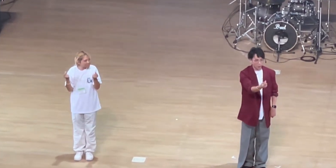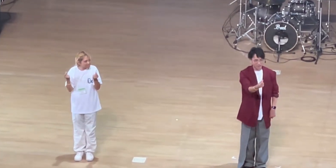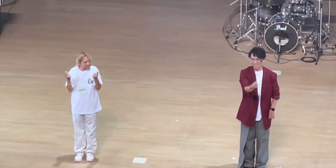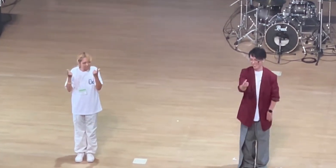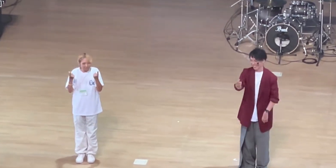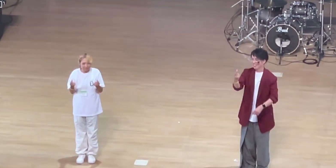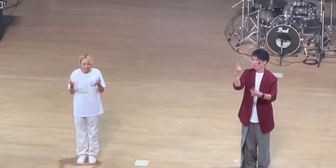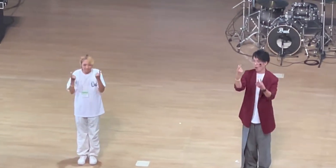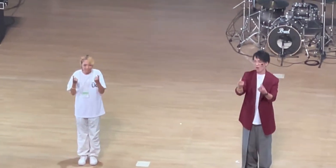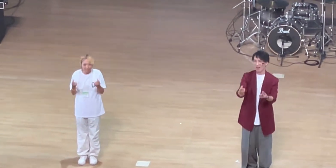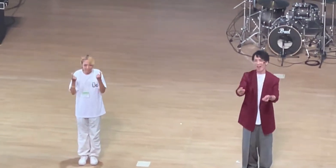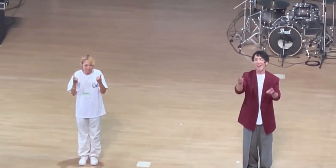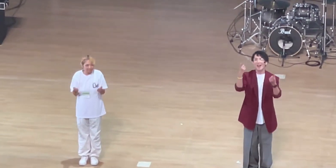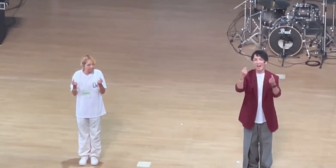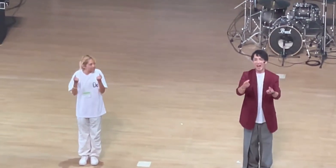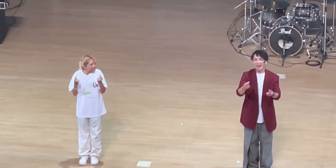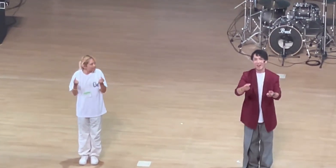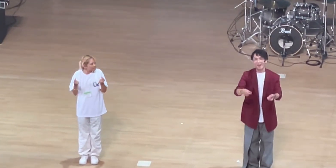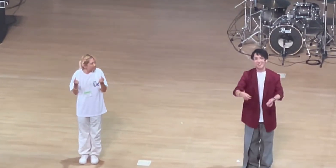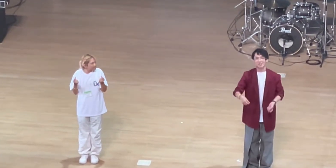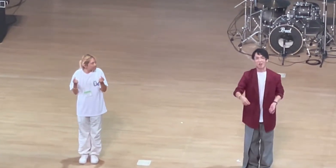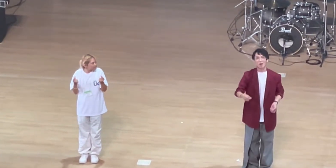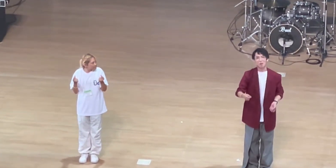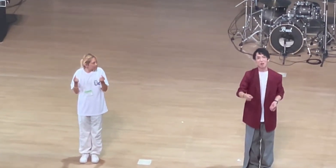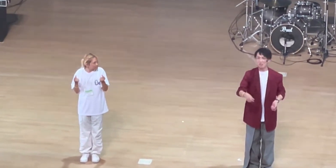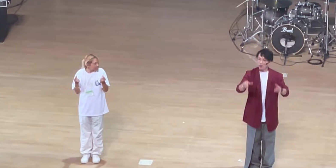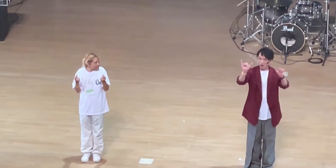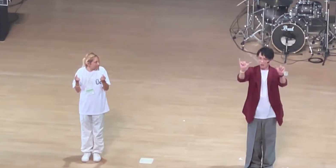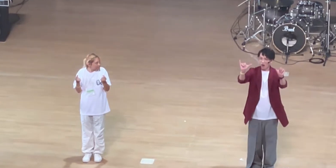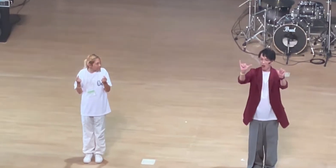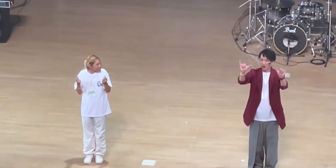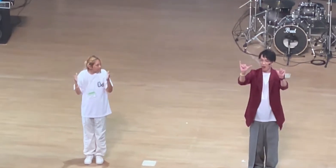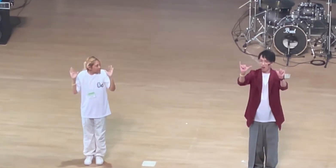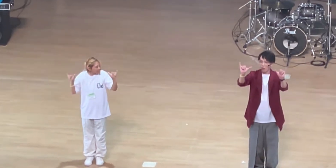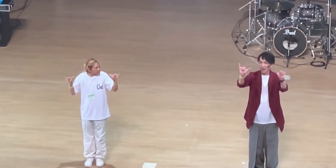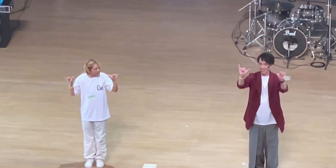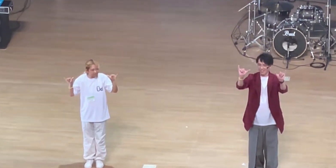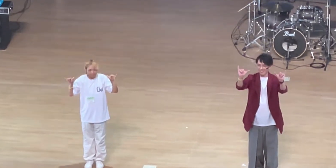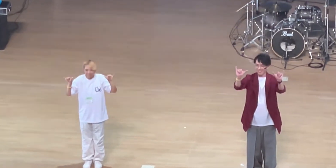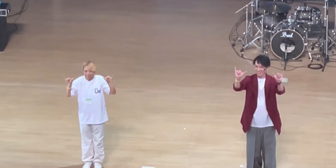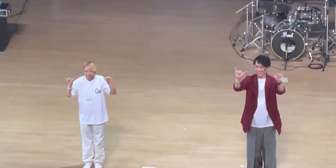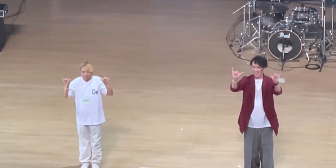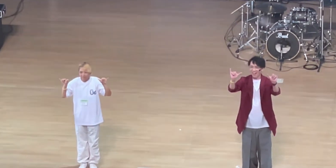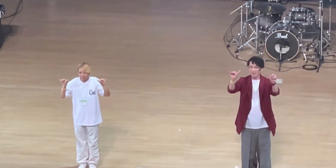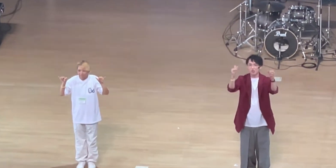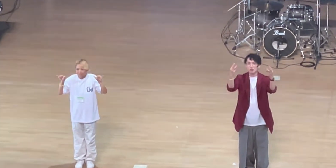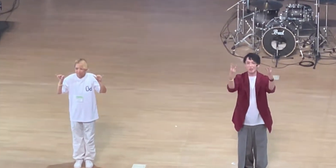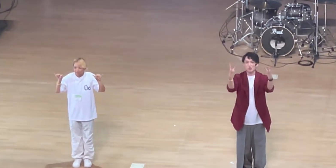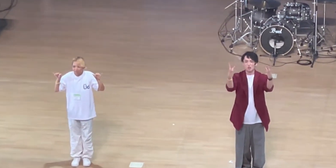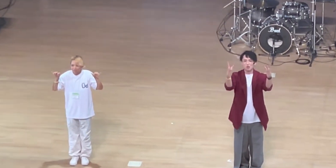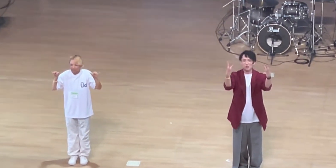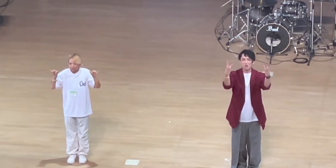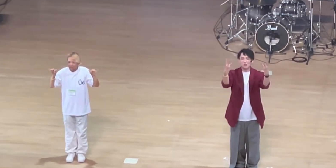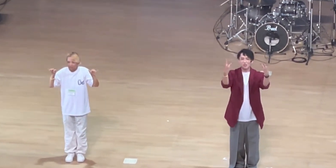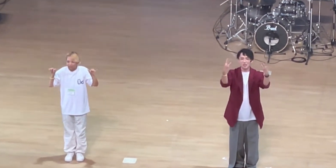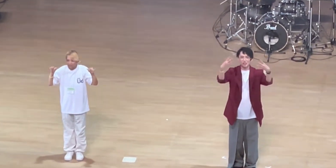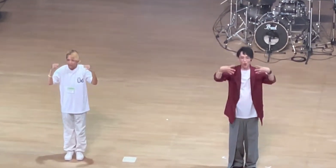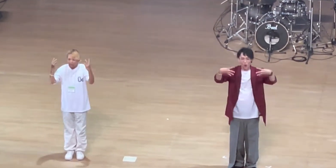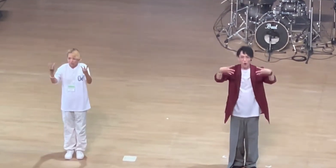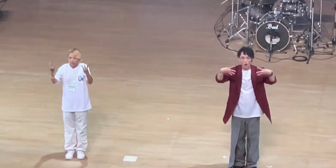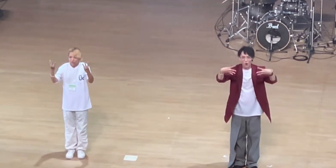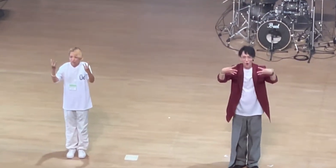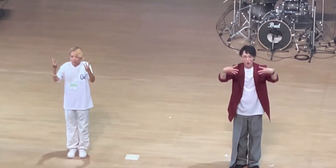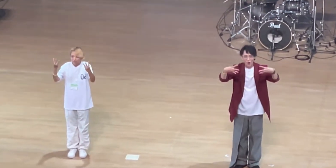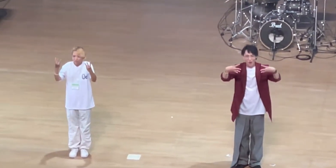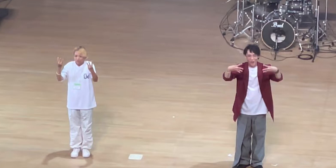ももももってやつ。も。あ、お母さんの方も、よ、よ、わい、や、ゆうはゆう、